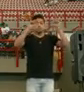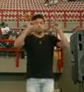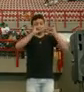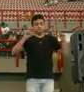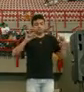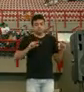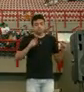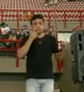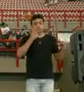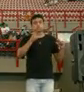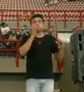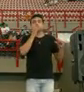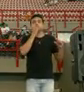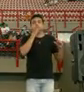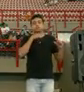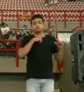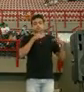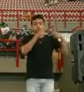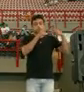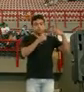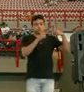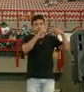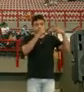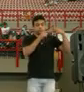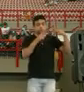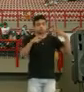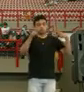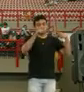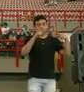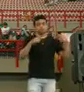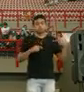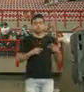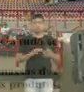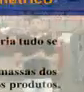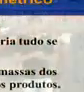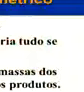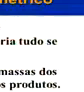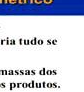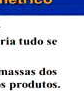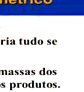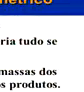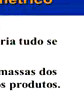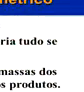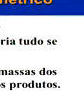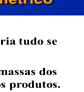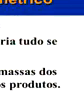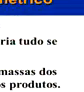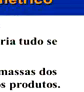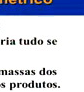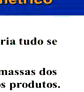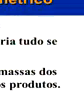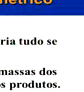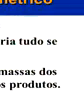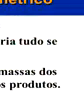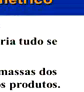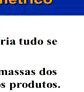lei de Lavoisier? Eu coloquei aí 2 enunciados para vocês, vamos lá? Comigo, qual é o primeiro enunciado? Na